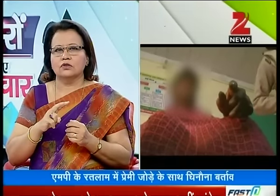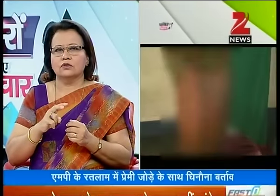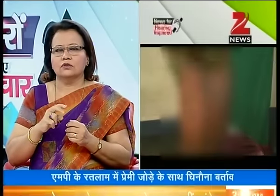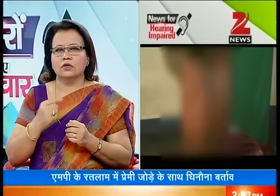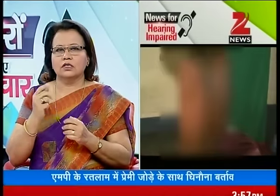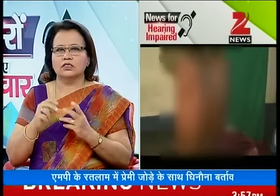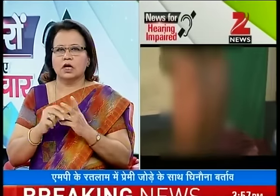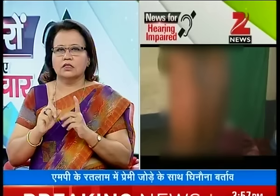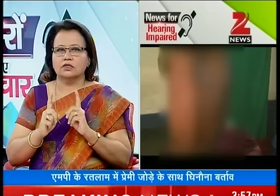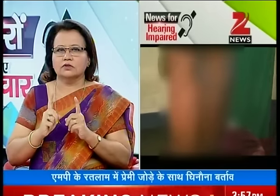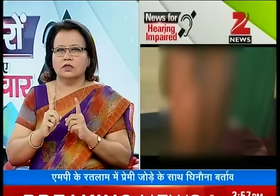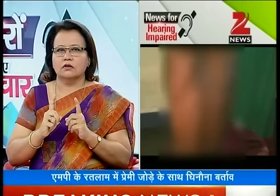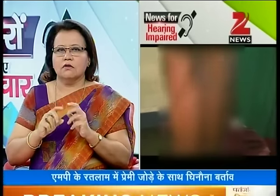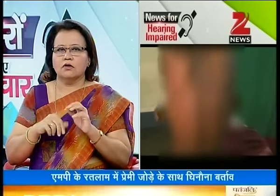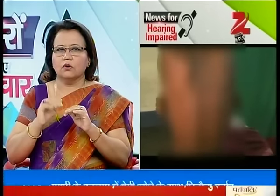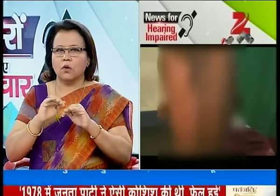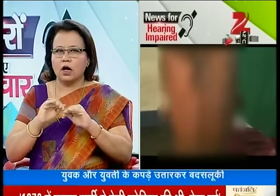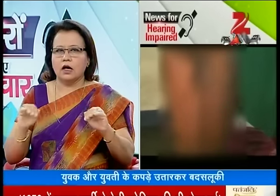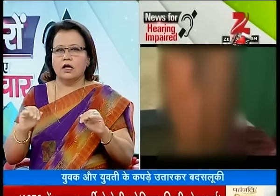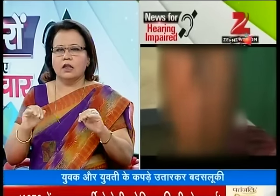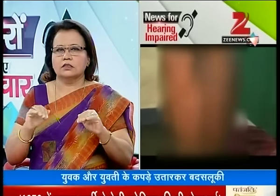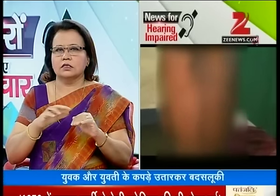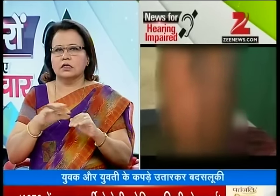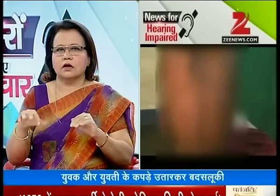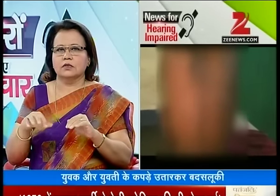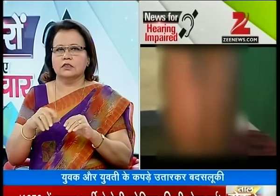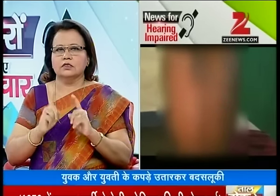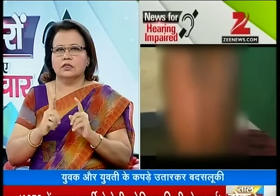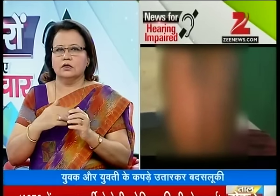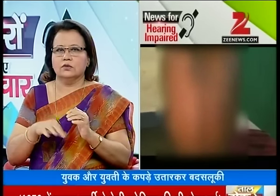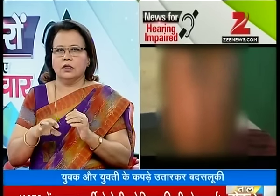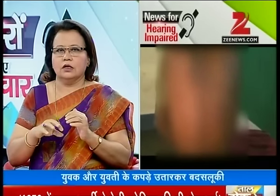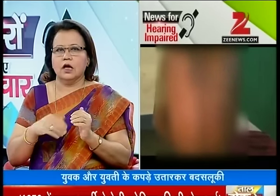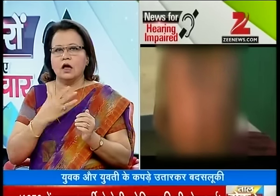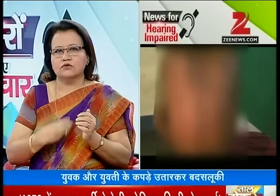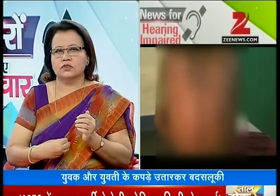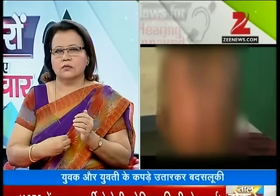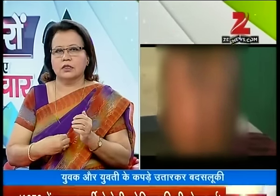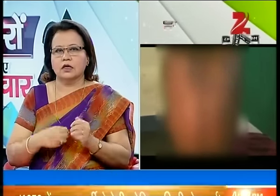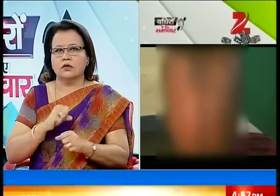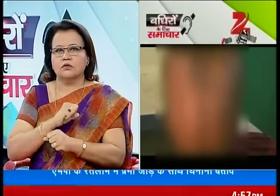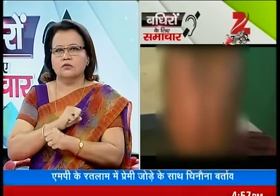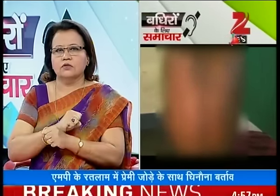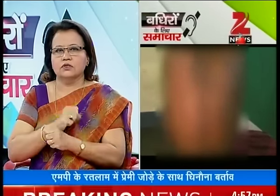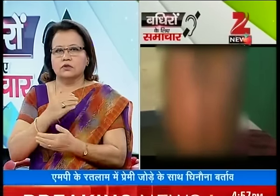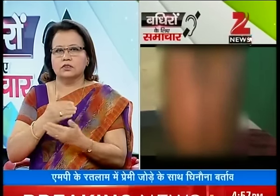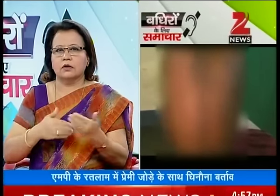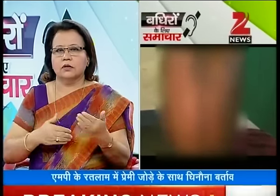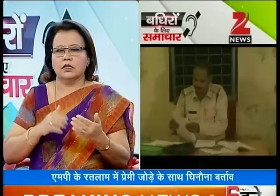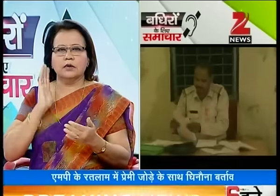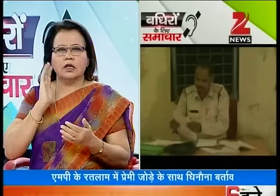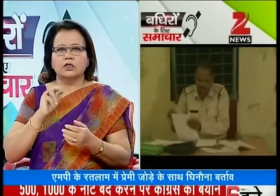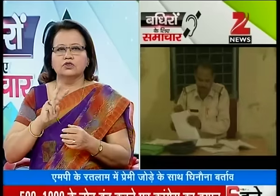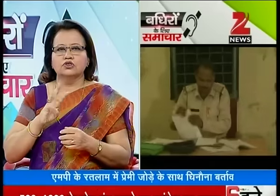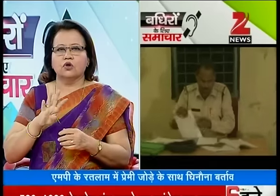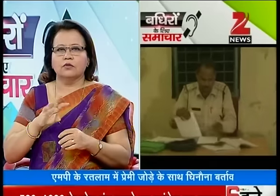गया क्योंकि दोनों शादीशुदा थे और दोनों की अलग अलग जगह शादी हुई थी। अफसोस की बात यह है कि पुलिस को